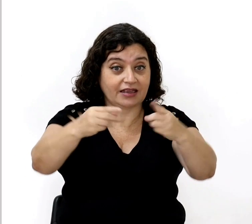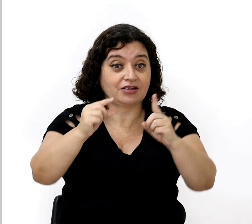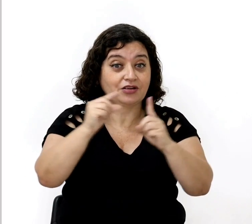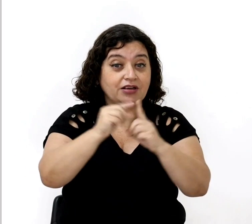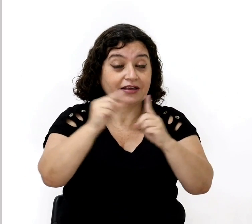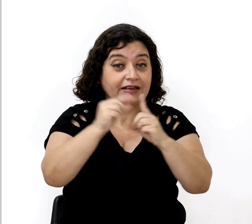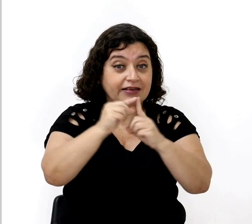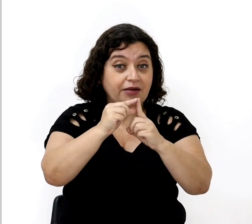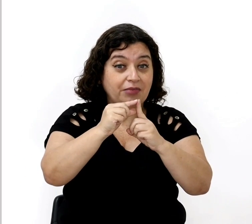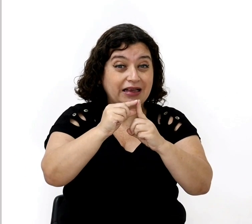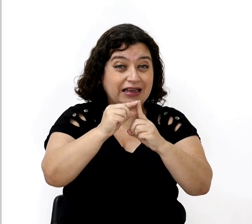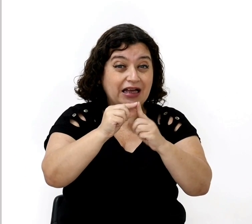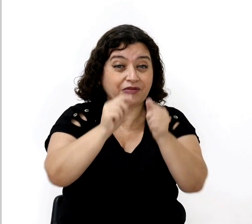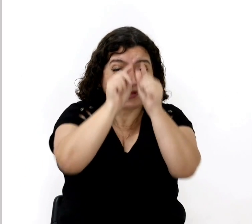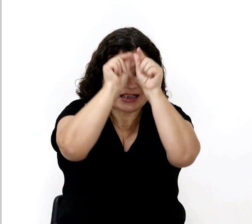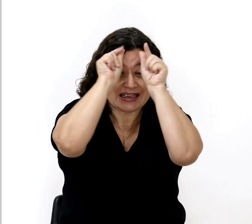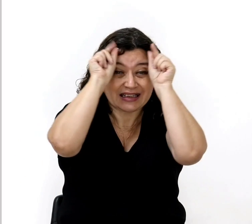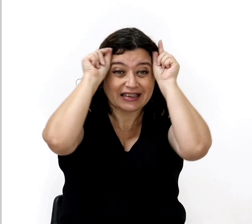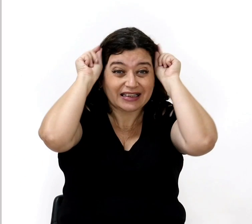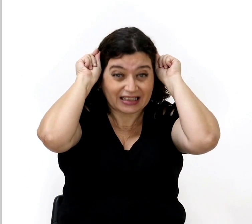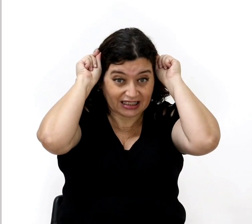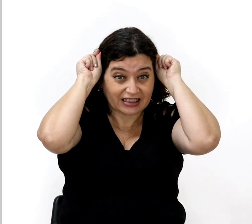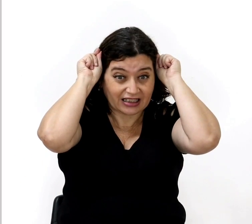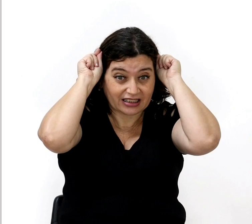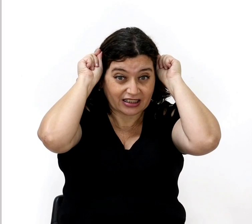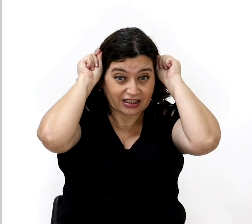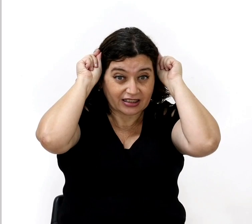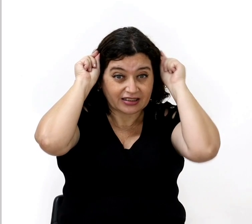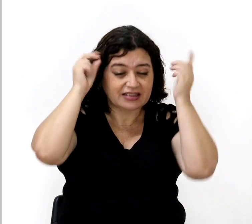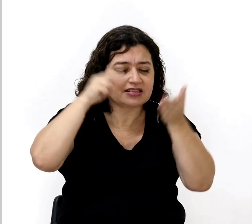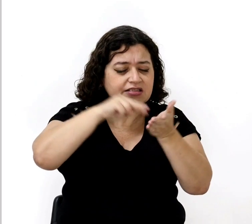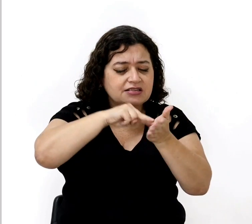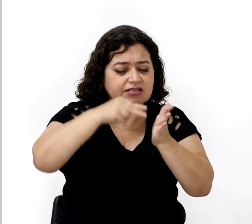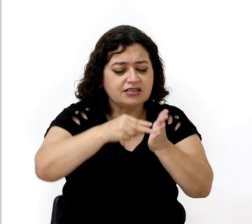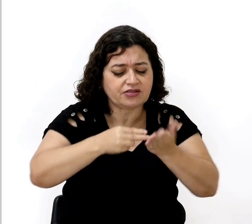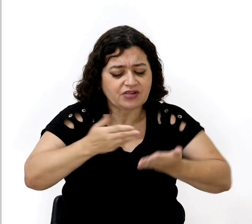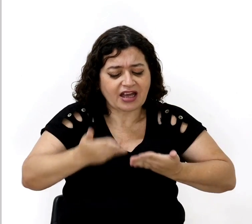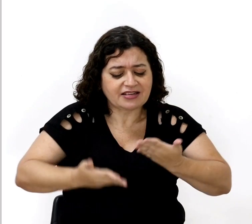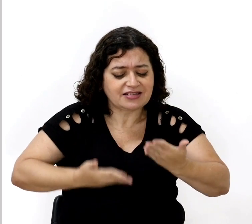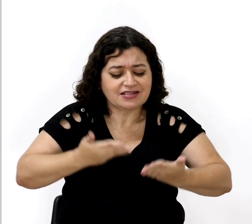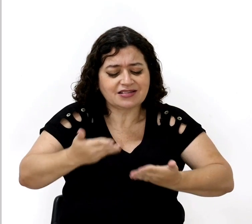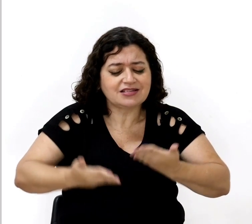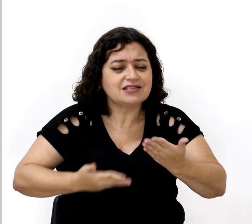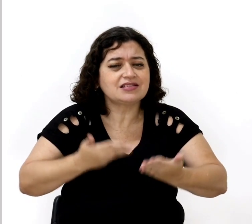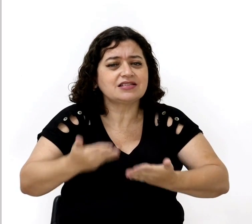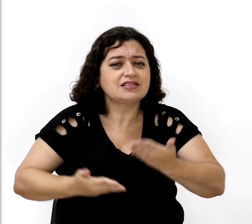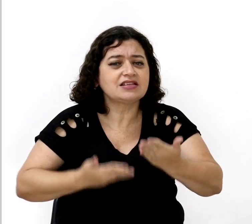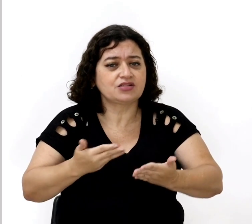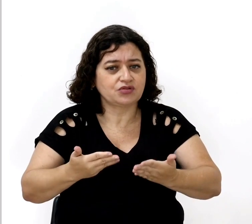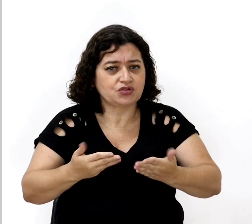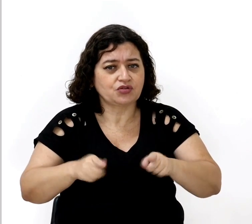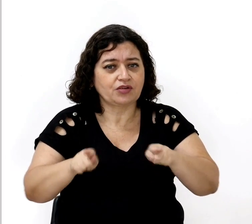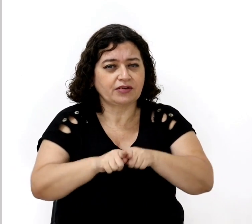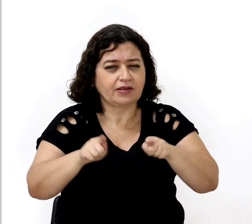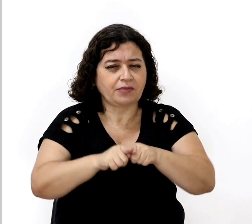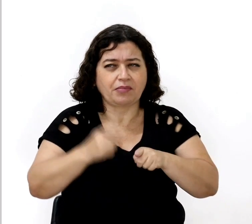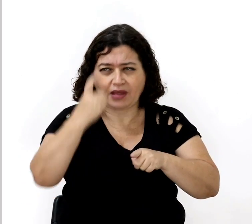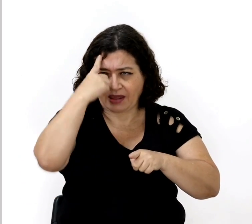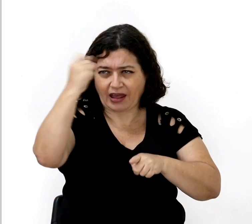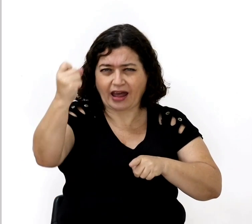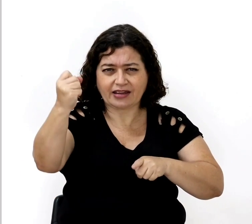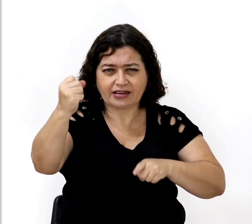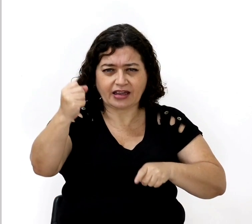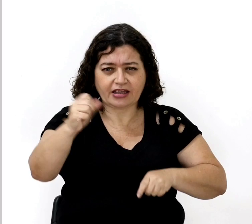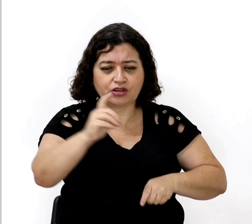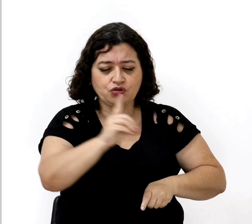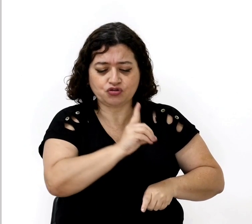palavra grega diaconia, né, de onde vem também a ideia de serviços, até a ideia mesmo da palavra diácono, né, a